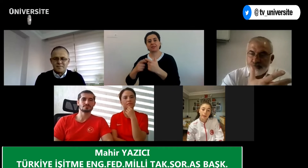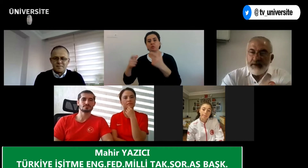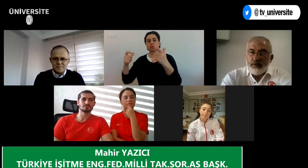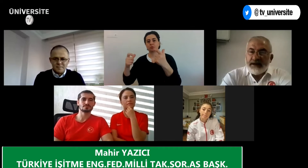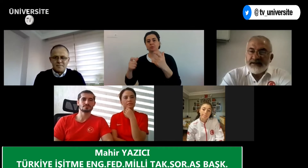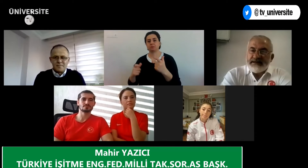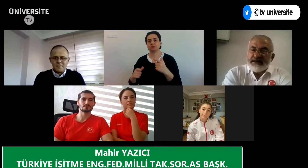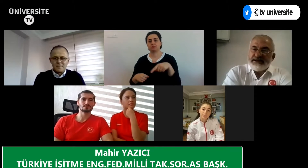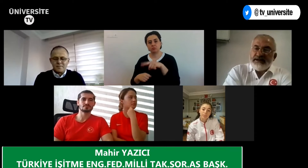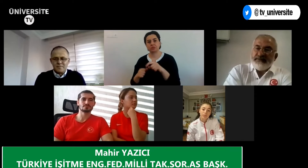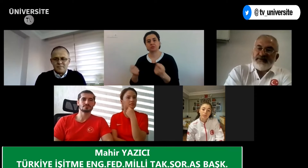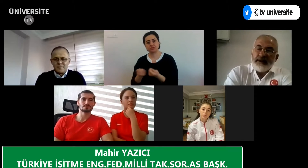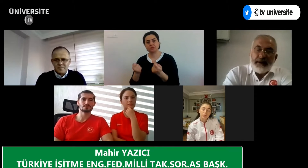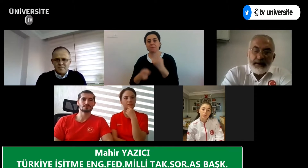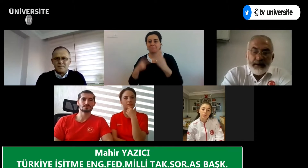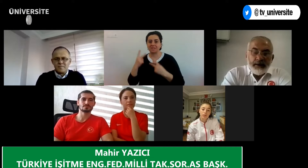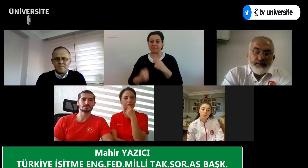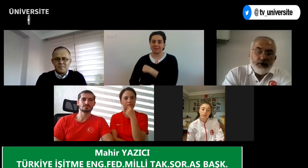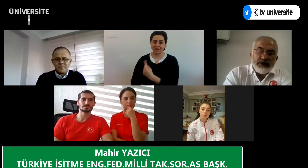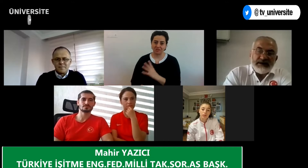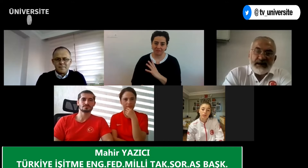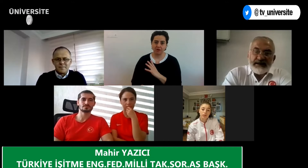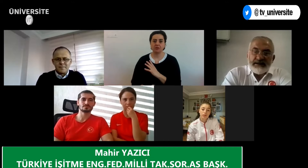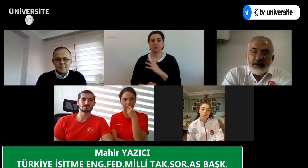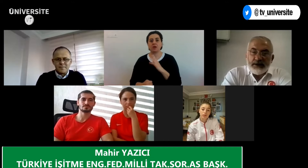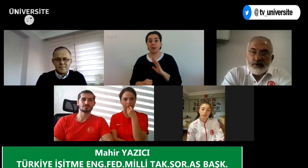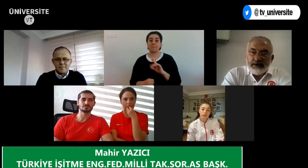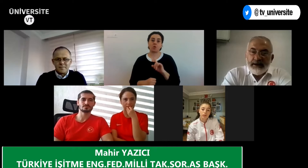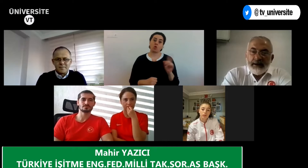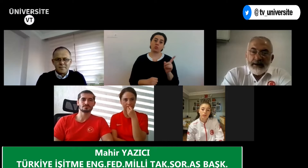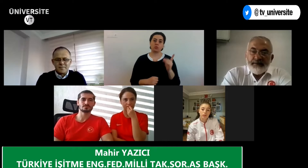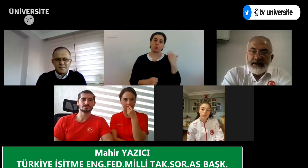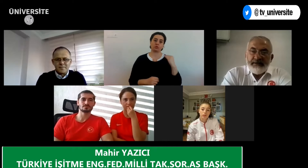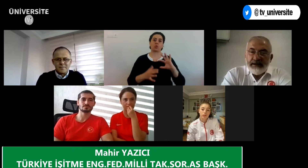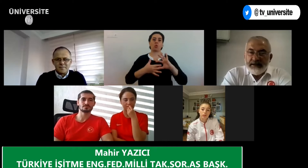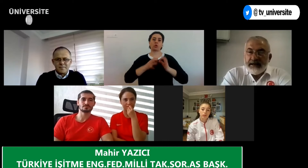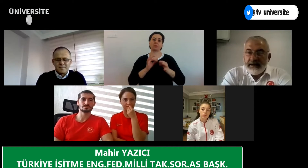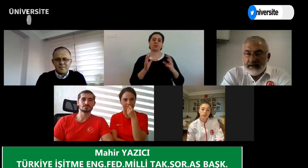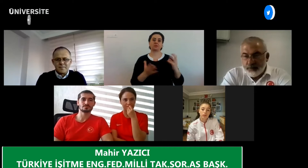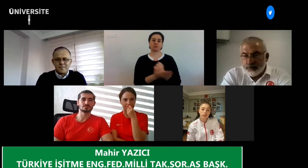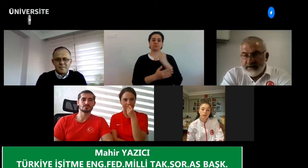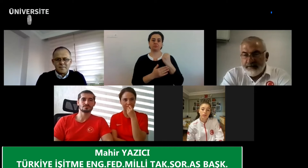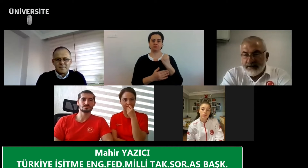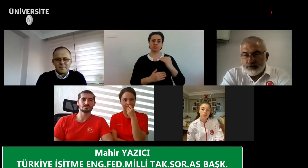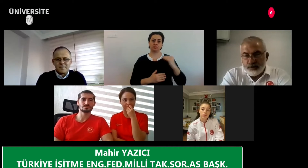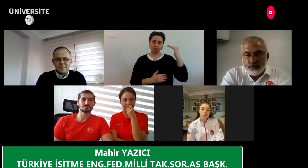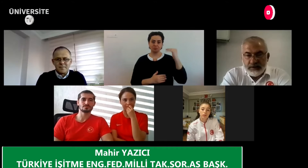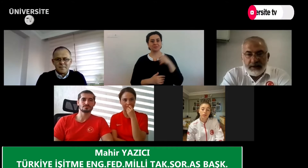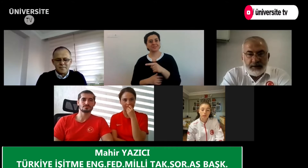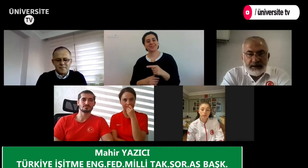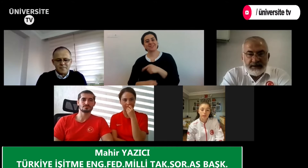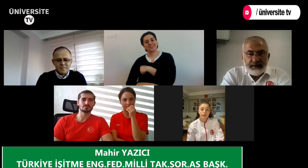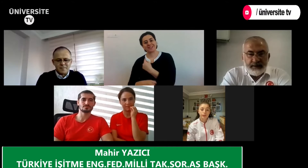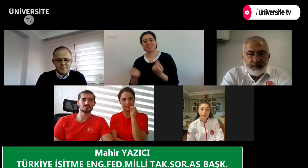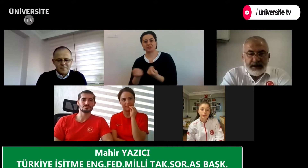gelişiyoruz. Yani bunlarda da derecelerimiz var ama bir önceki saydığım kategoride bir nevi liderlik yapıyoruz diyebiliriz. Çünkü